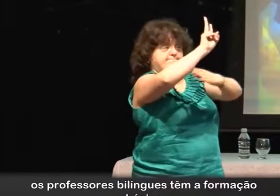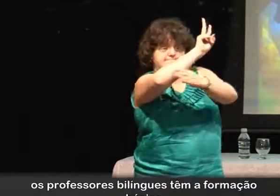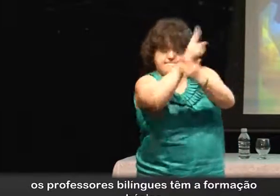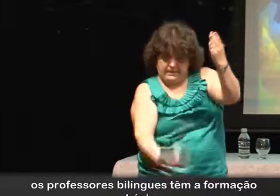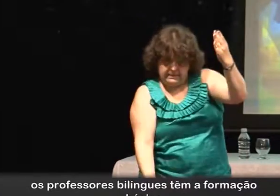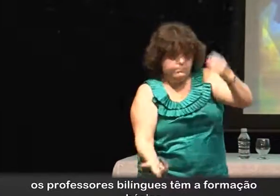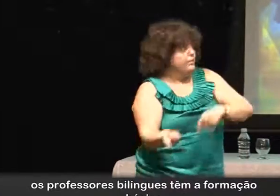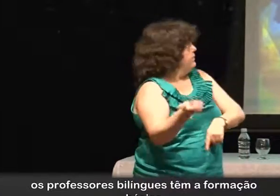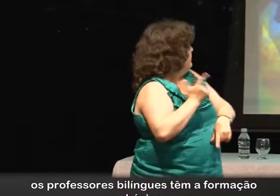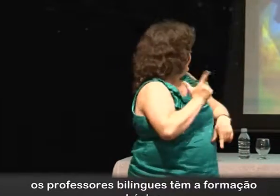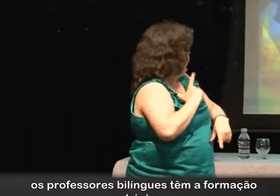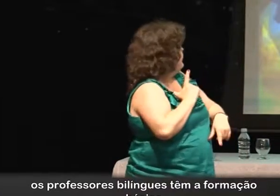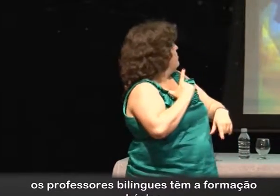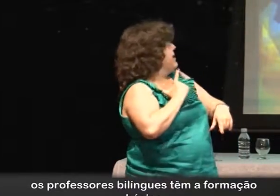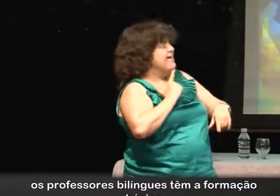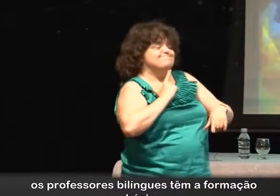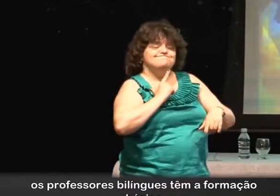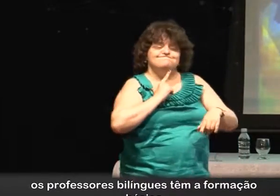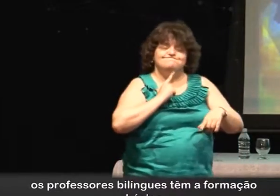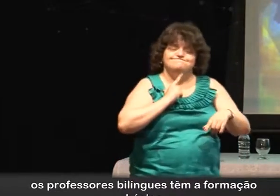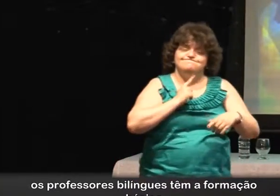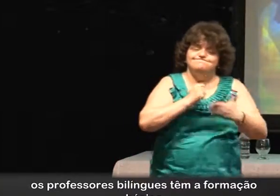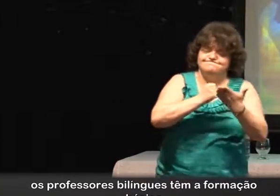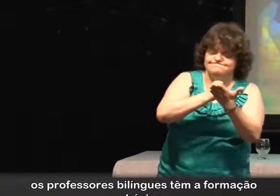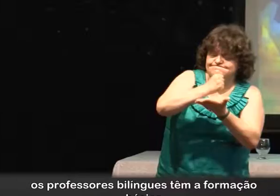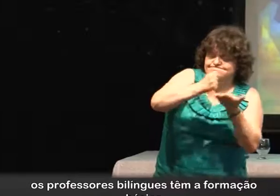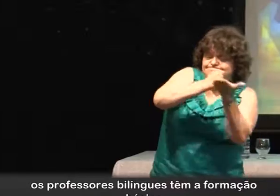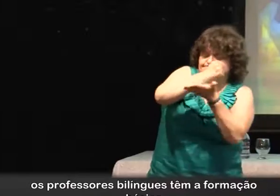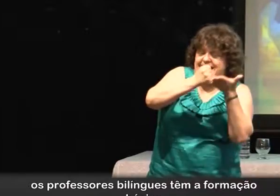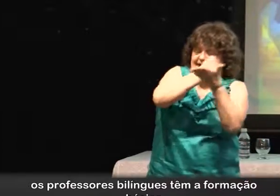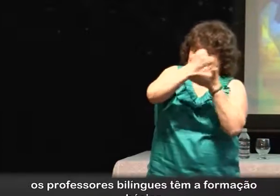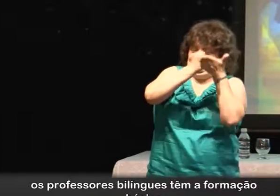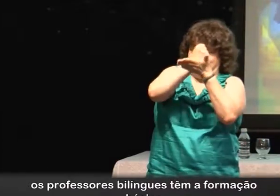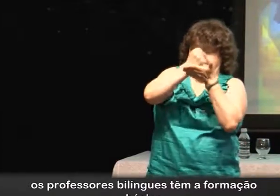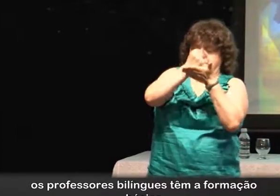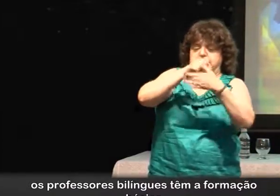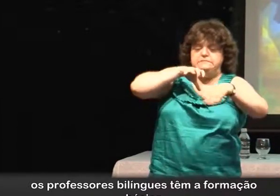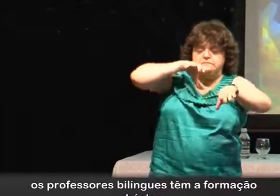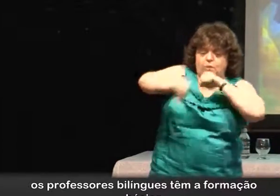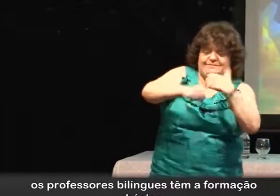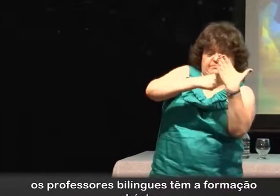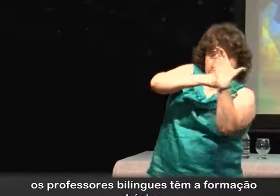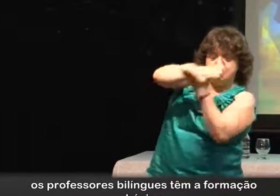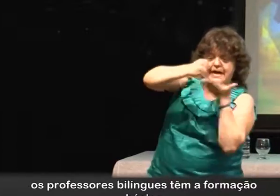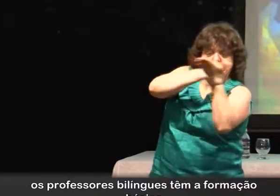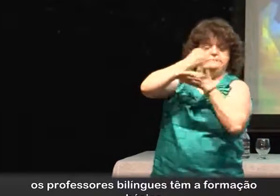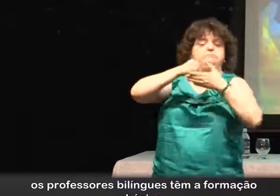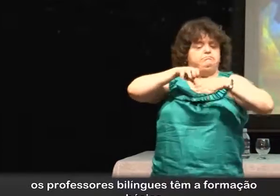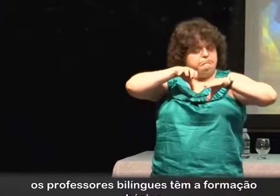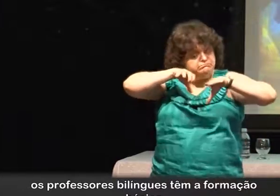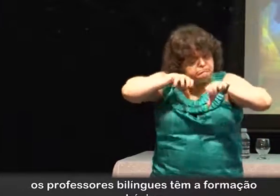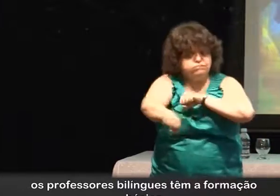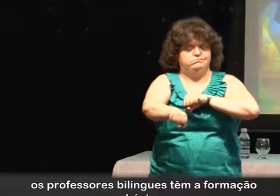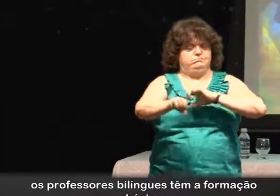os professores bilíngues têm a formação